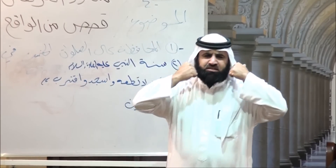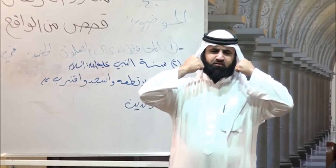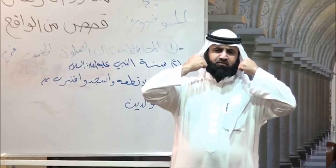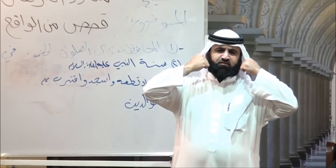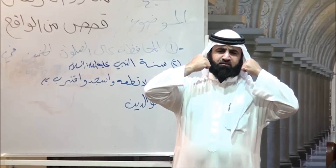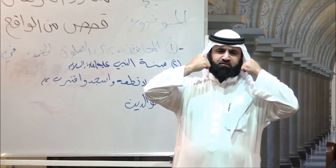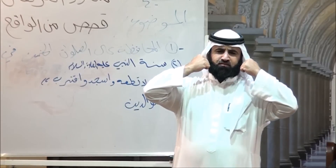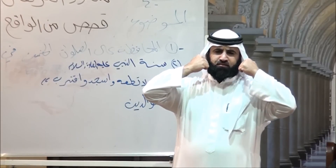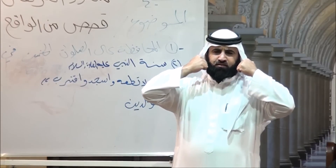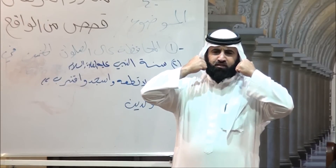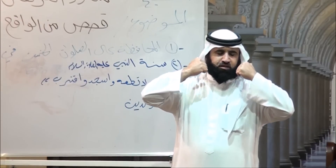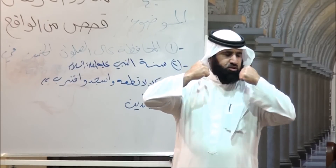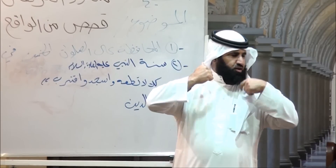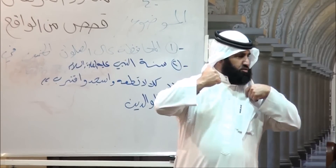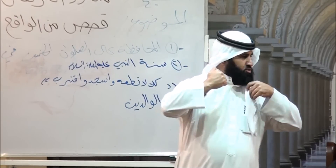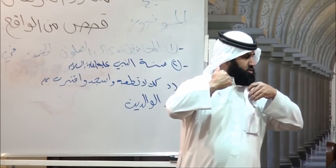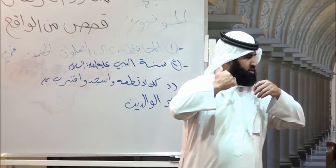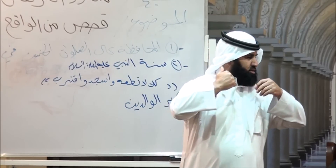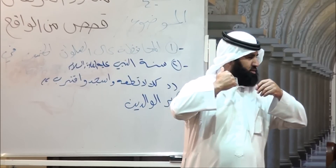وتركت زوجتي،